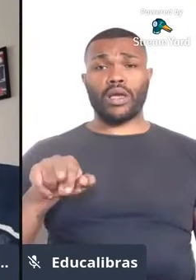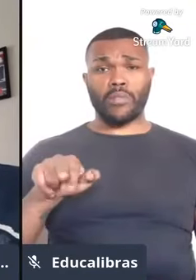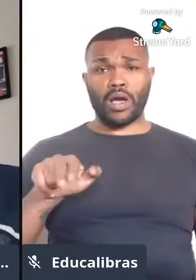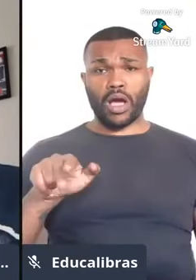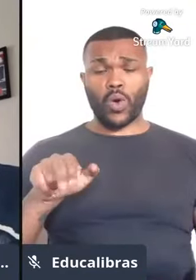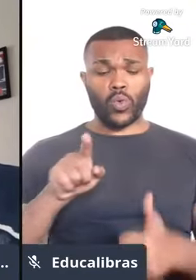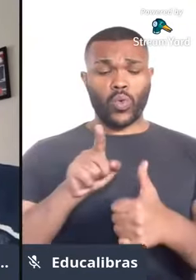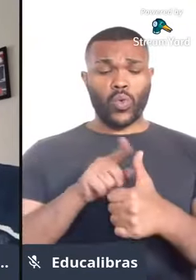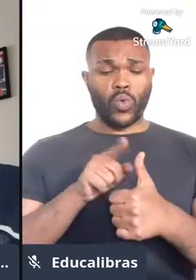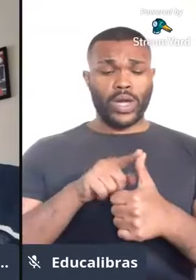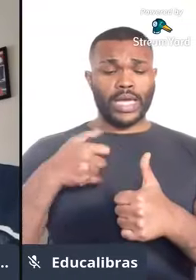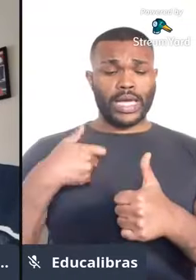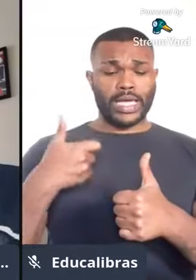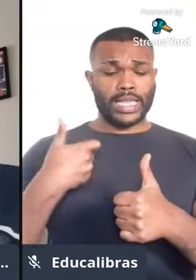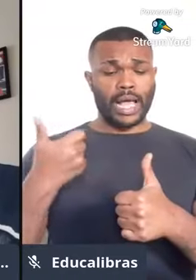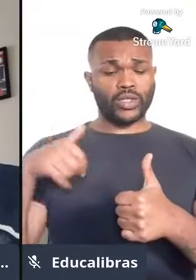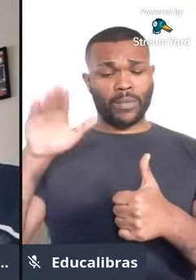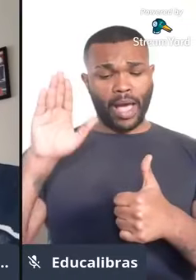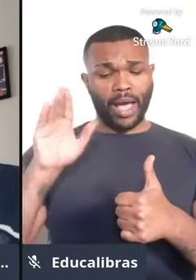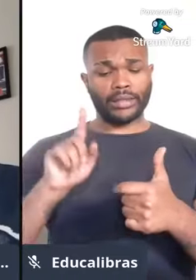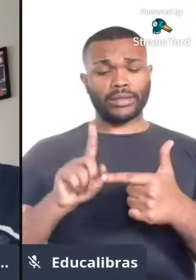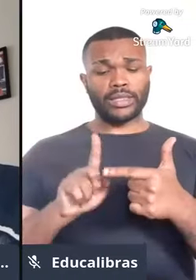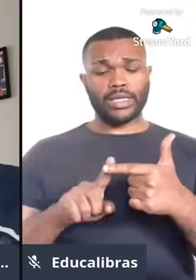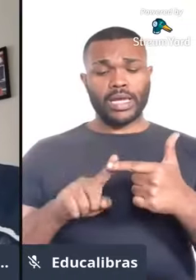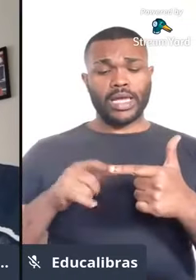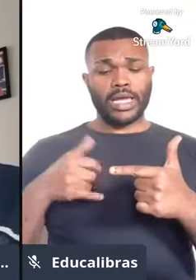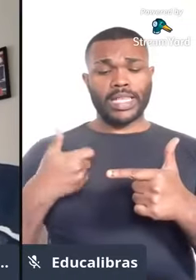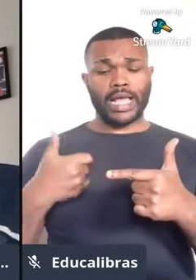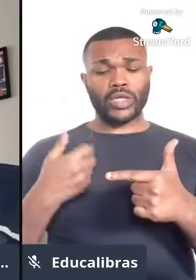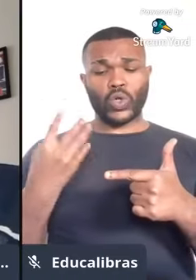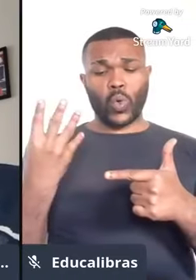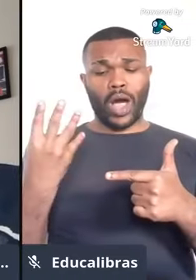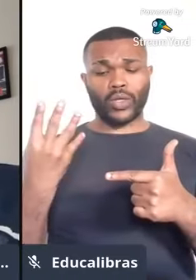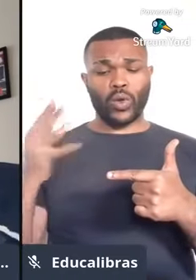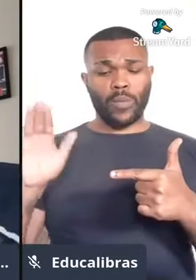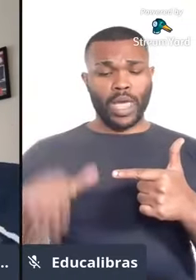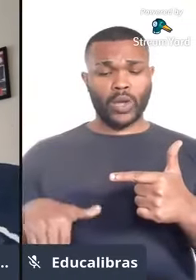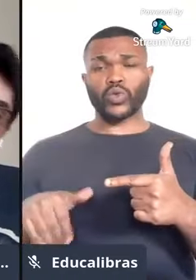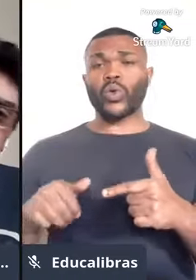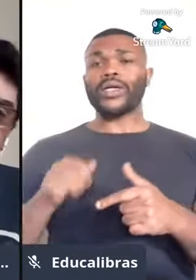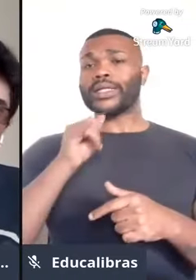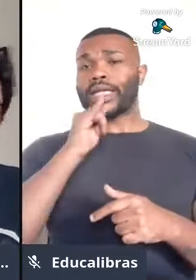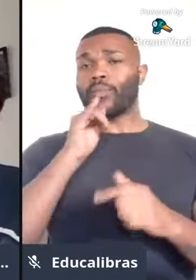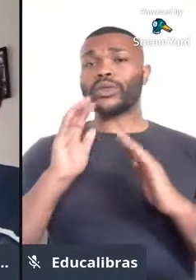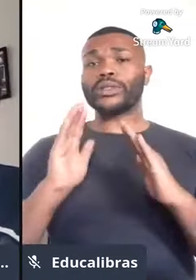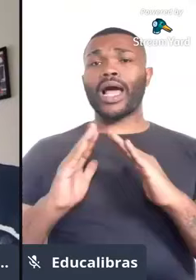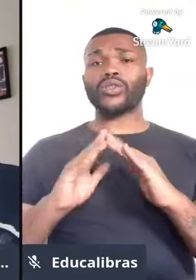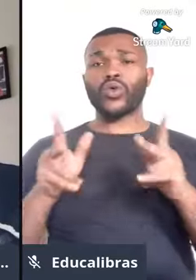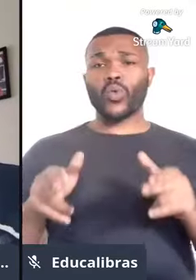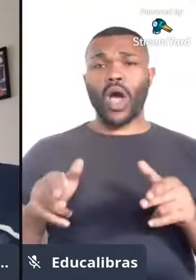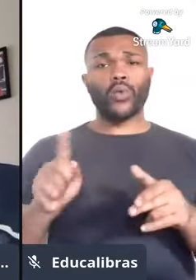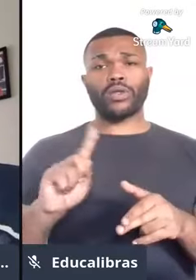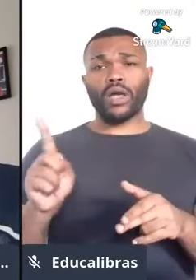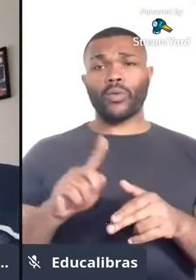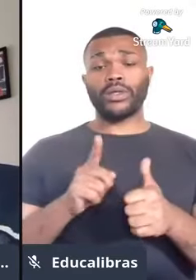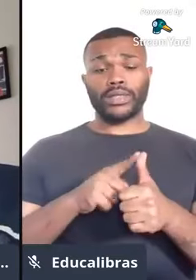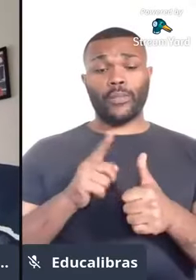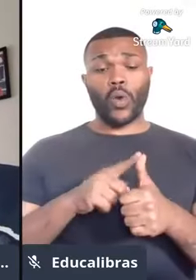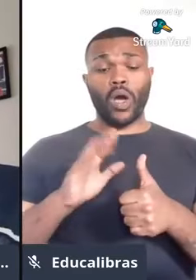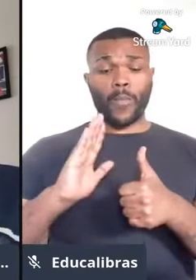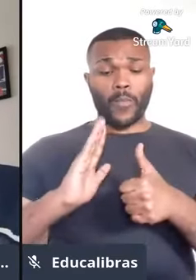que é 4 anos mais novo. Eles não moram na mesma cidade que eu, um mora nos Estados Unidos, outro mora no Rio de Janeiro. Basicamente,